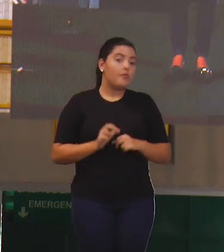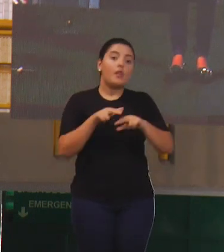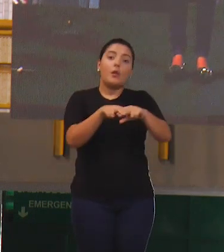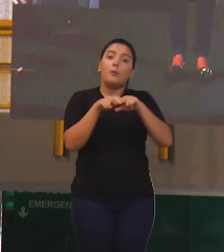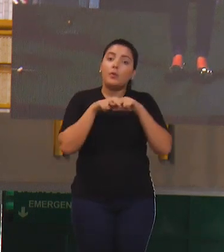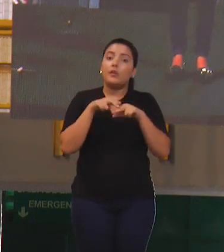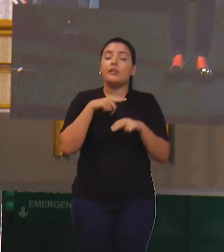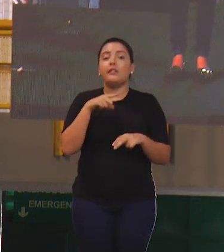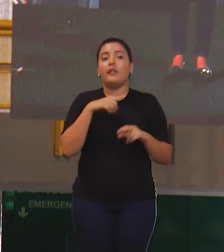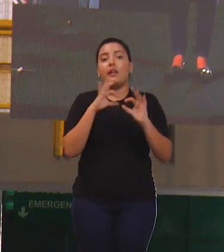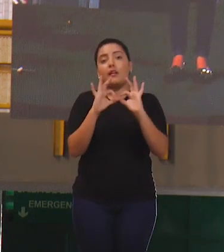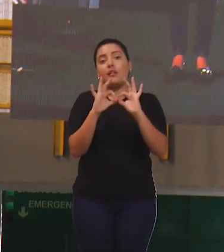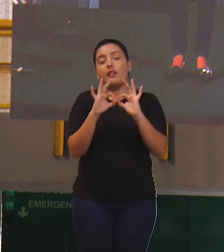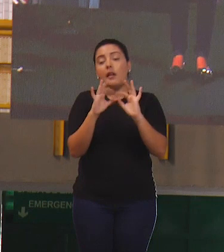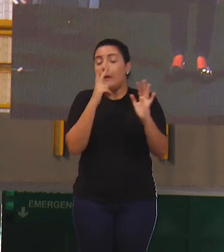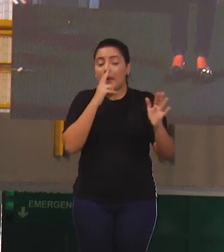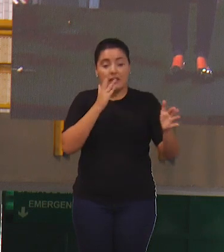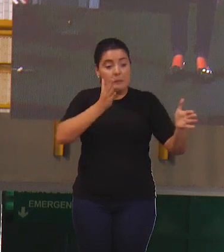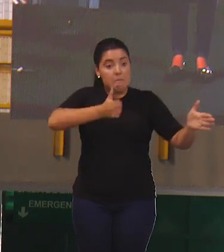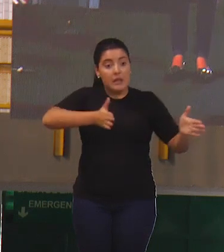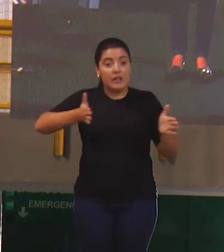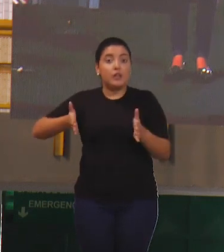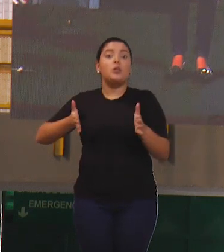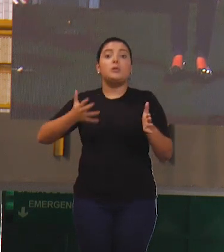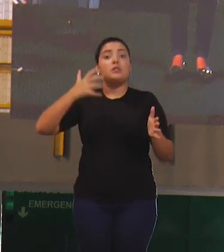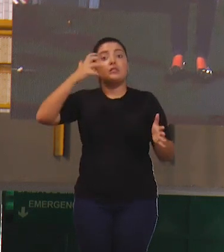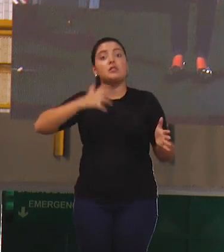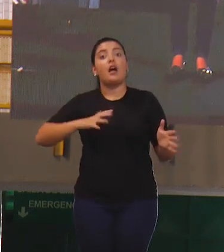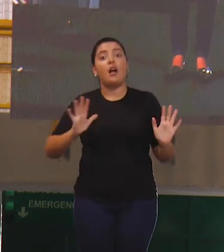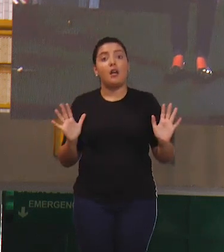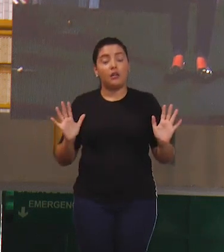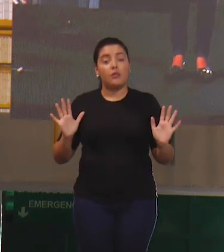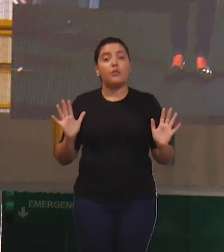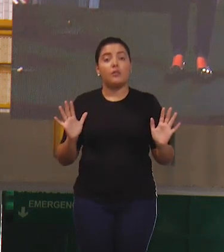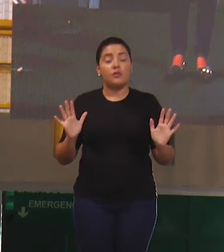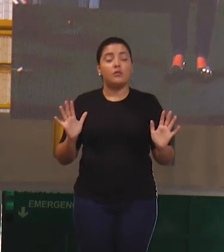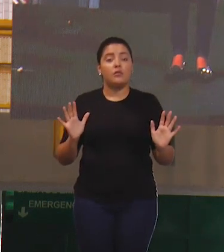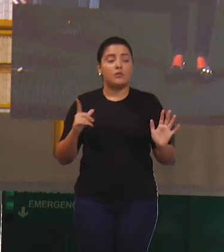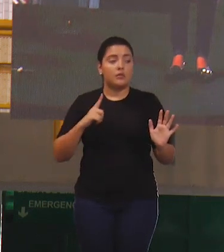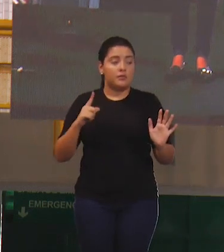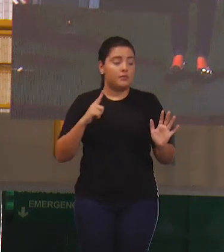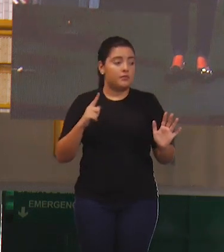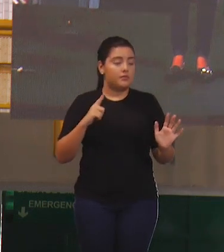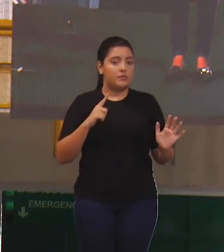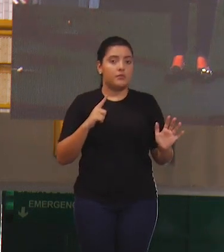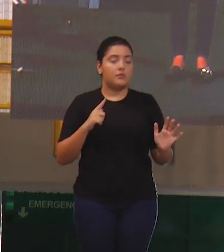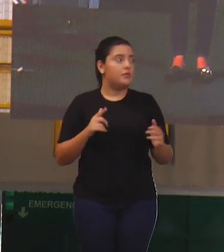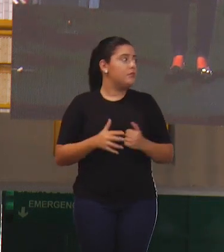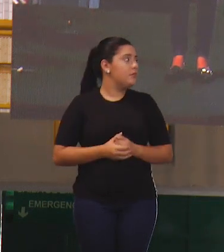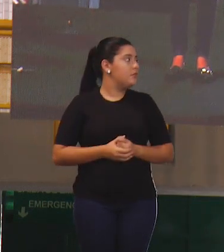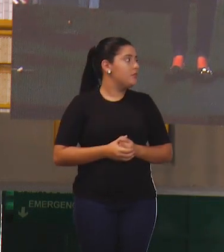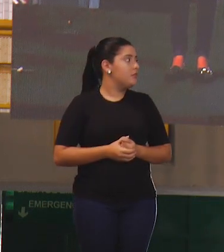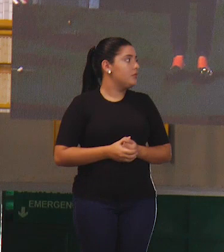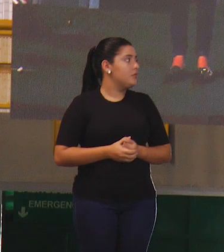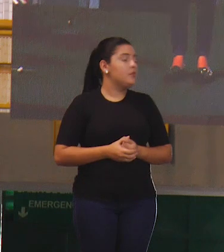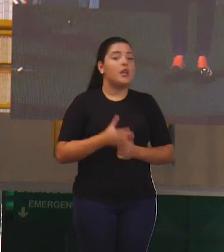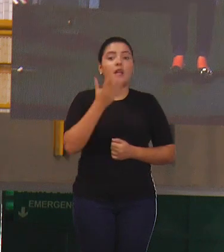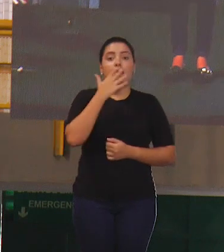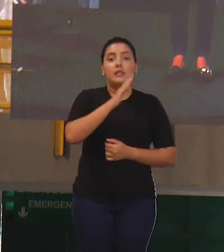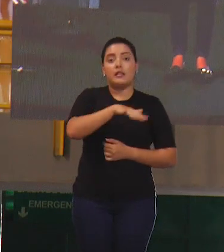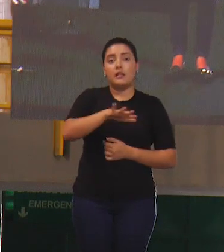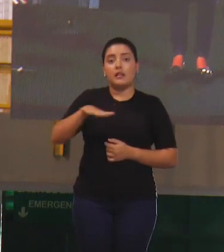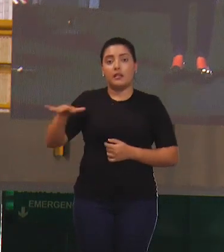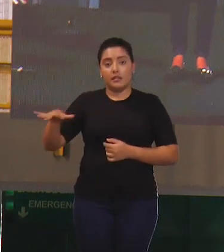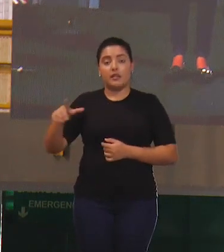aí, essa fase é uma fase crítica, né? Que é exatamente quem? É uma frase que eu nunca mais esqueço. A